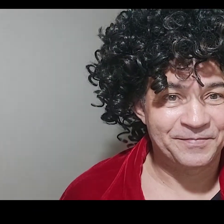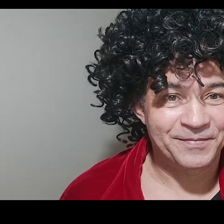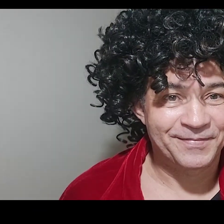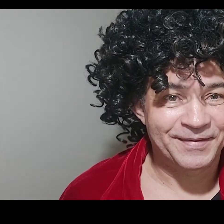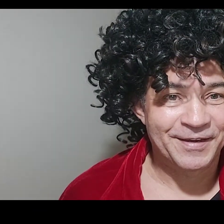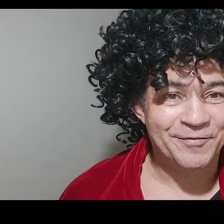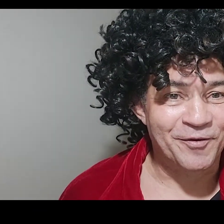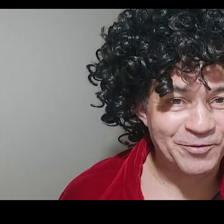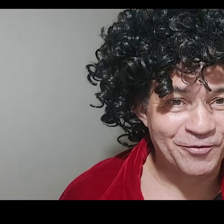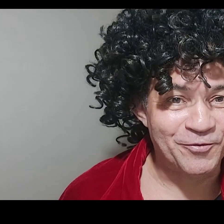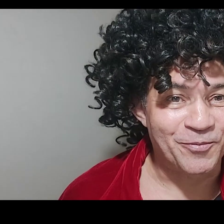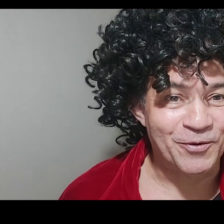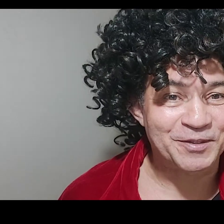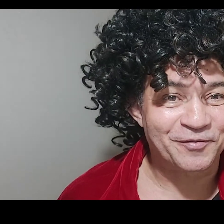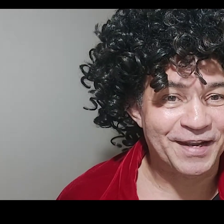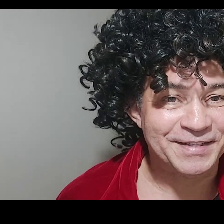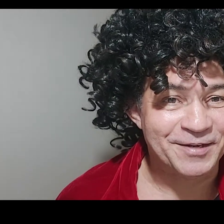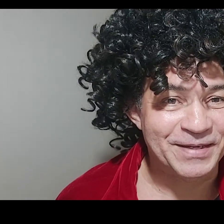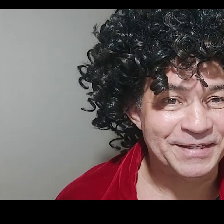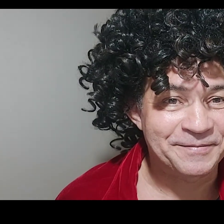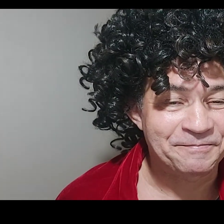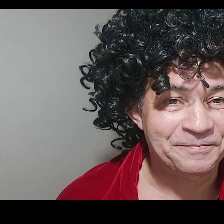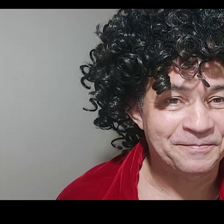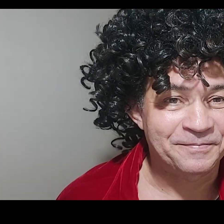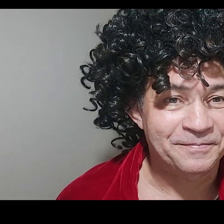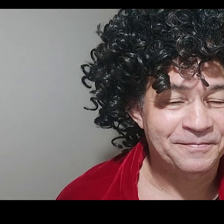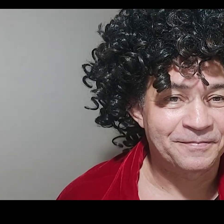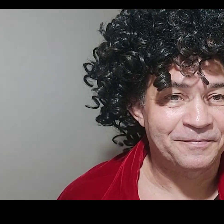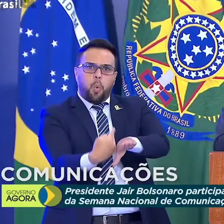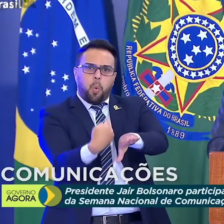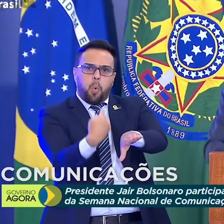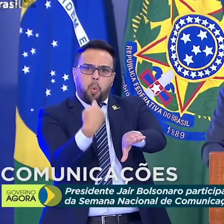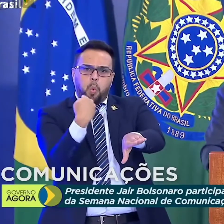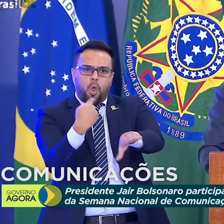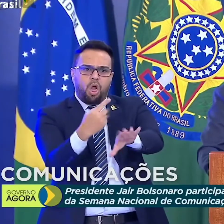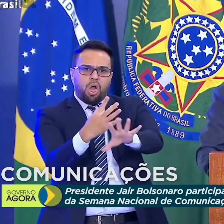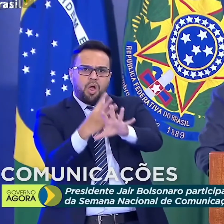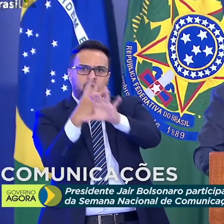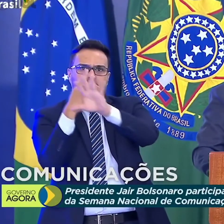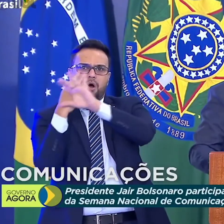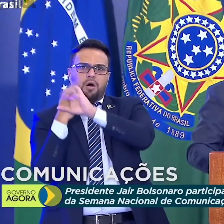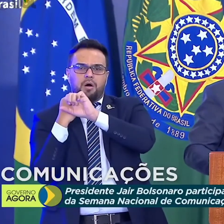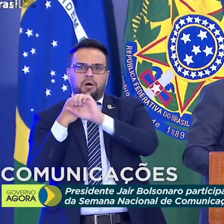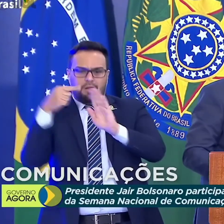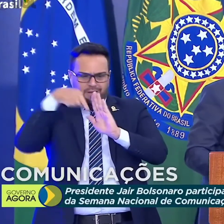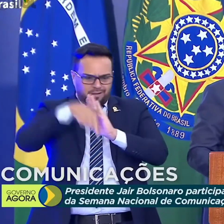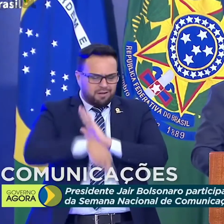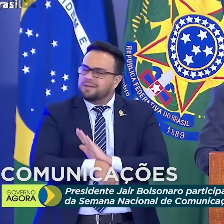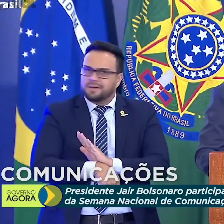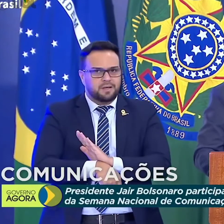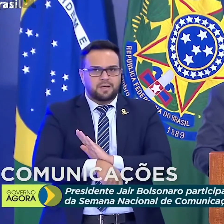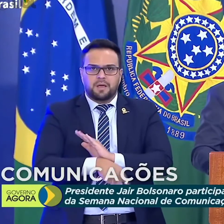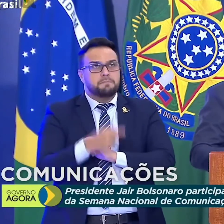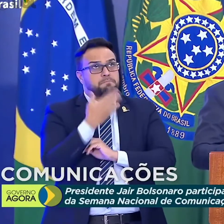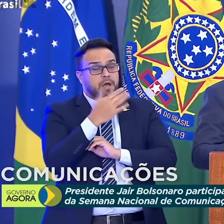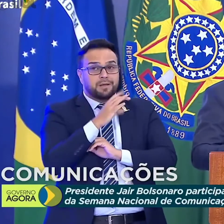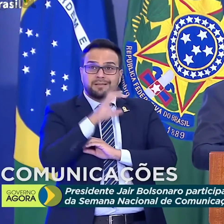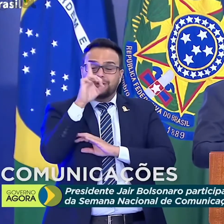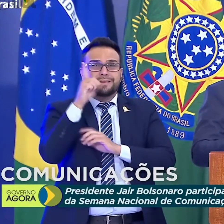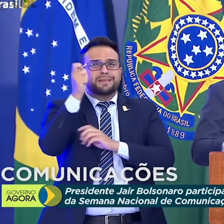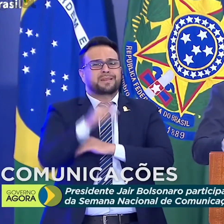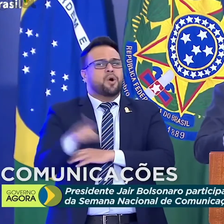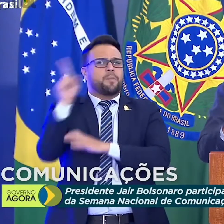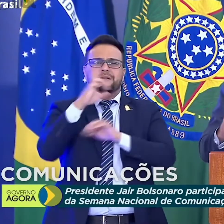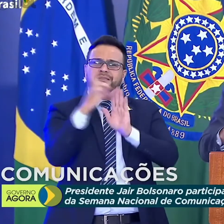esquerda? Vamos ouvir um pouco esse falastrão aí. Peço a Deus que não tenha que baixar o decreto. Seria